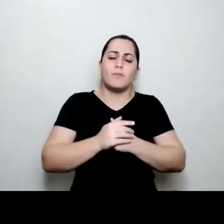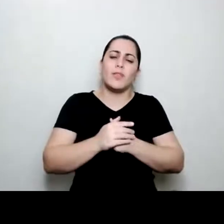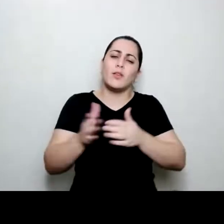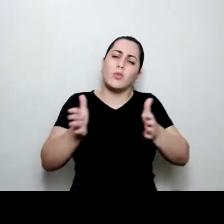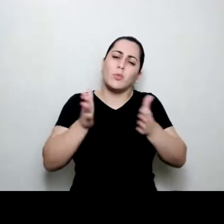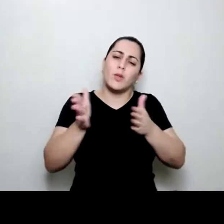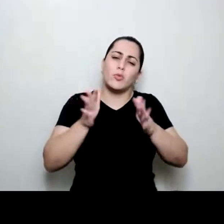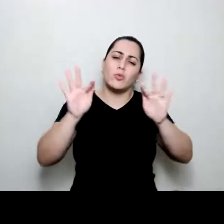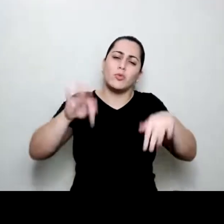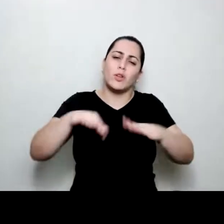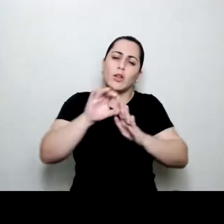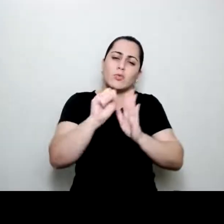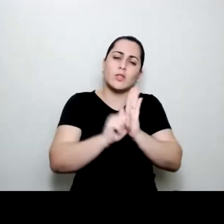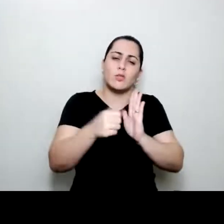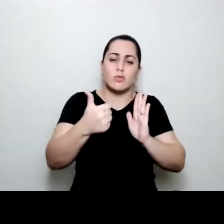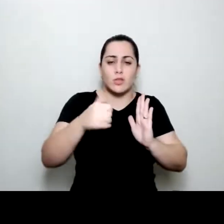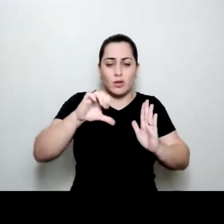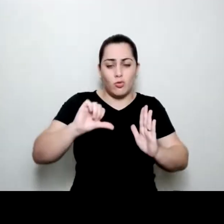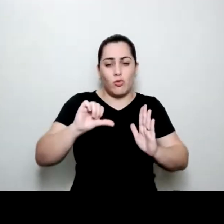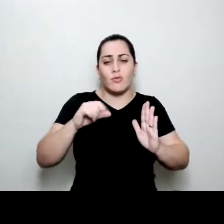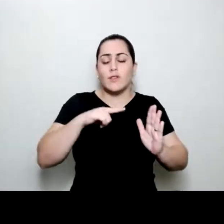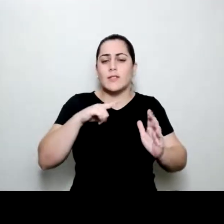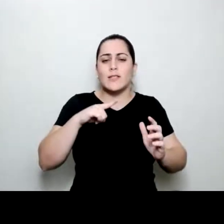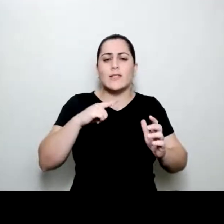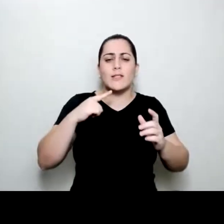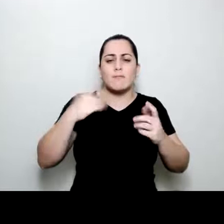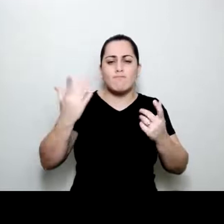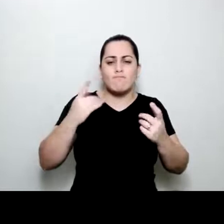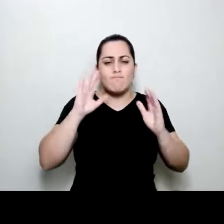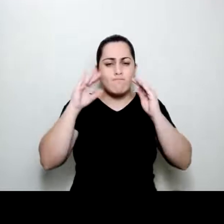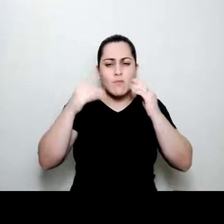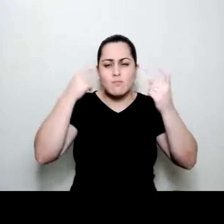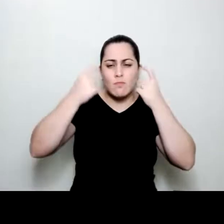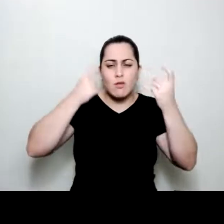final do século XIX, havia um grande frenesi em torno das